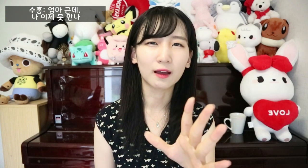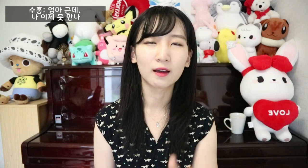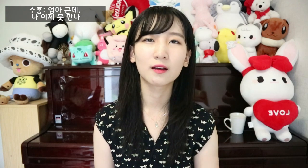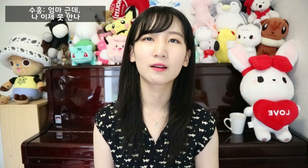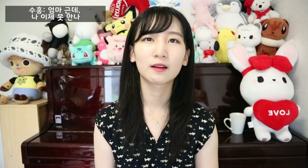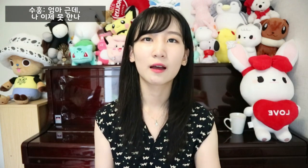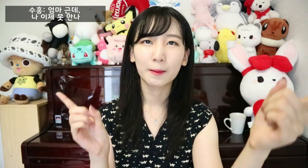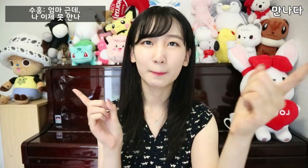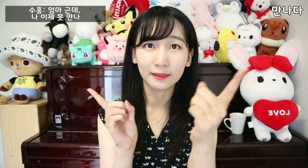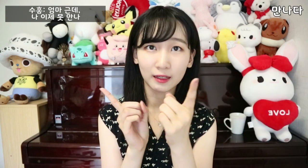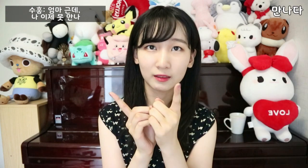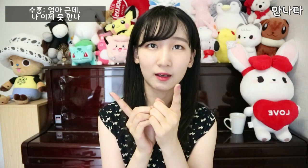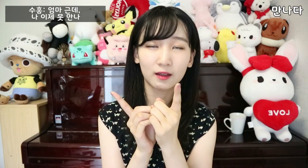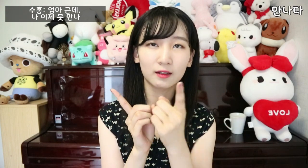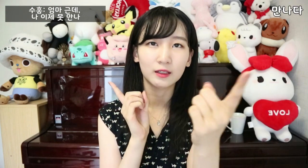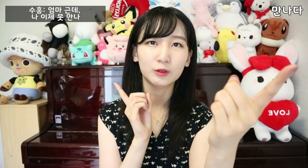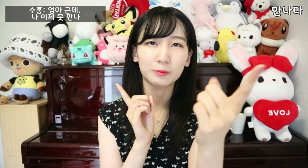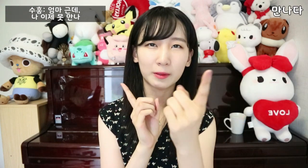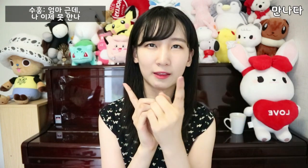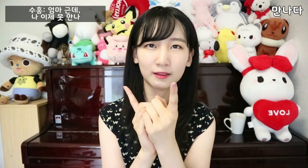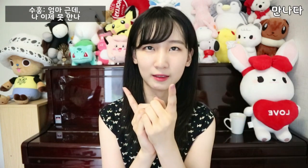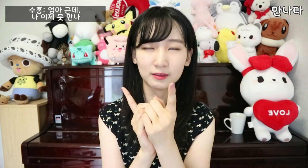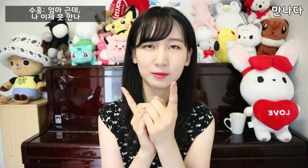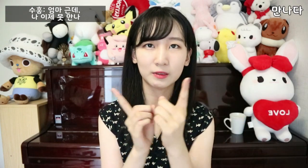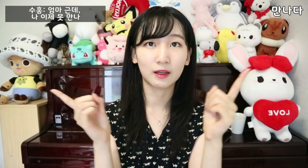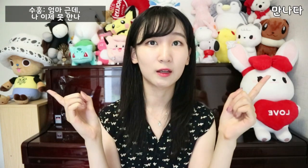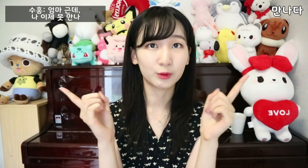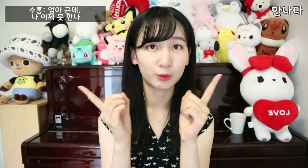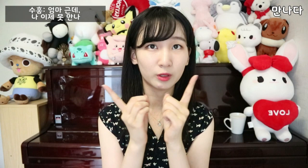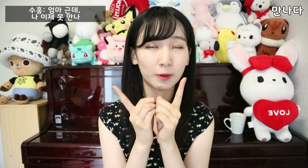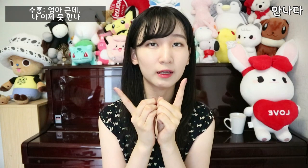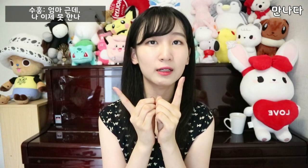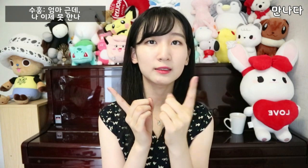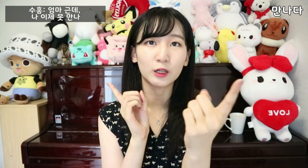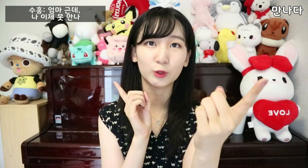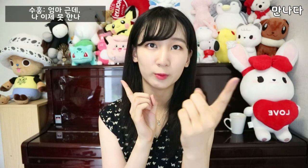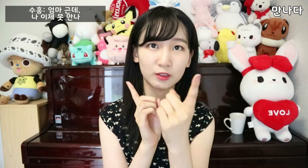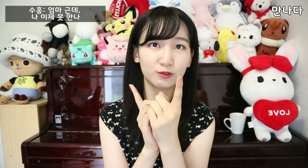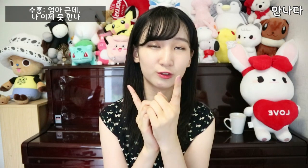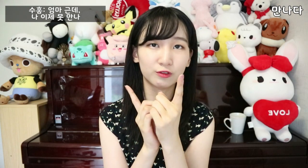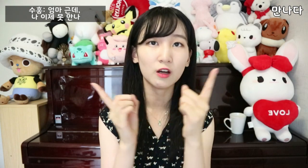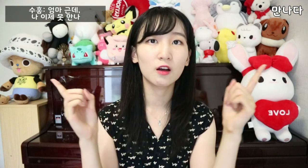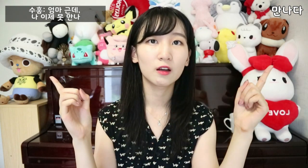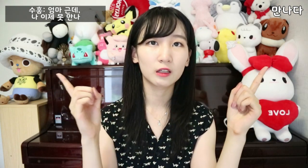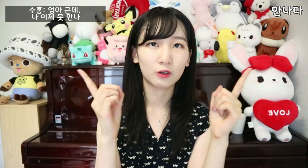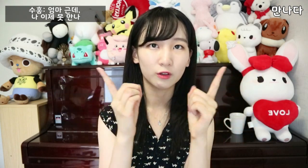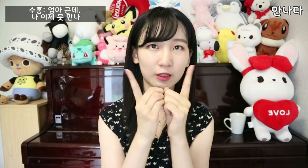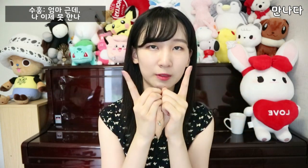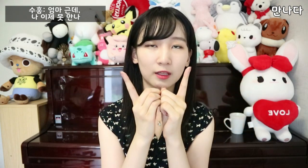만나. 만나다. 이건 만나다의 뜻입니다. 이렇게 방향은 자유롭게 할 수 있고요. 이렇게